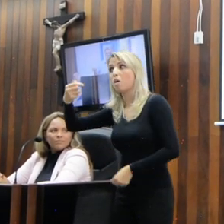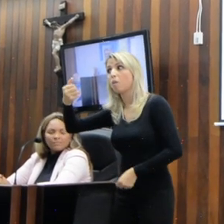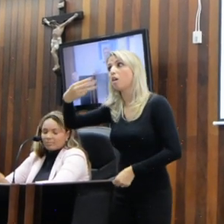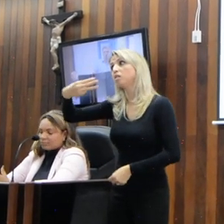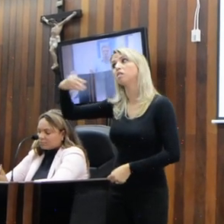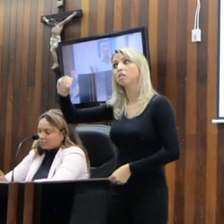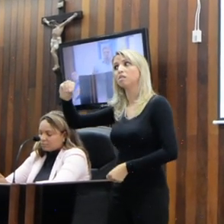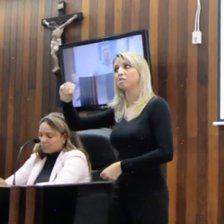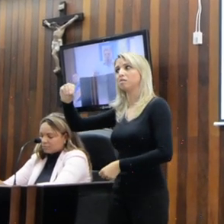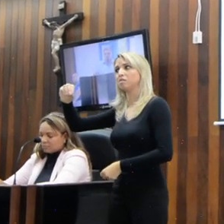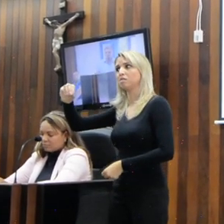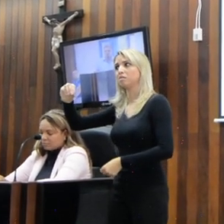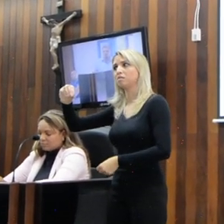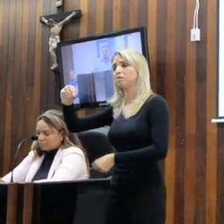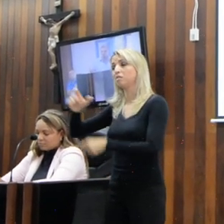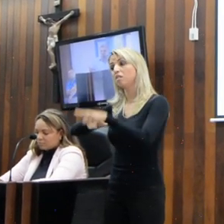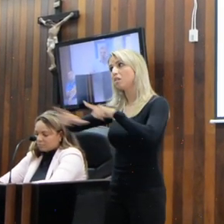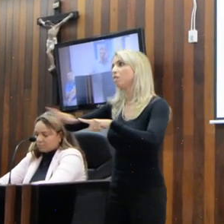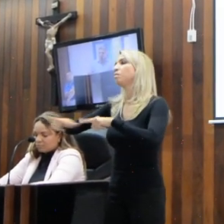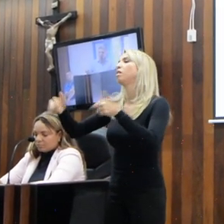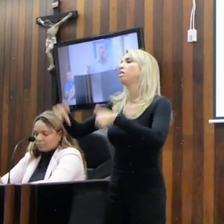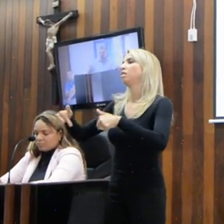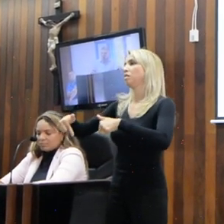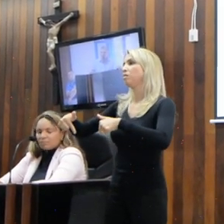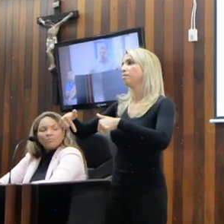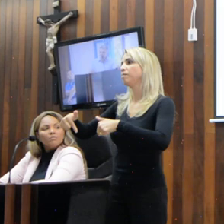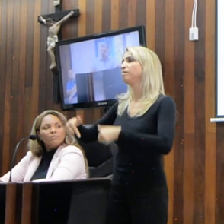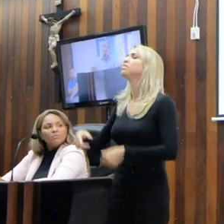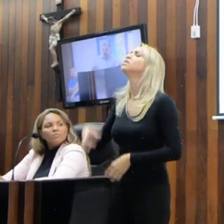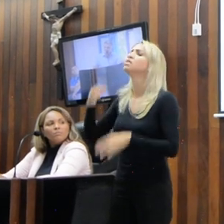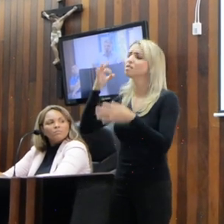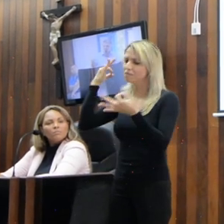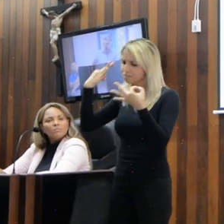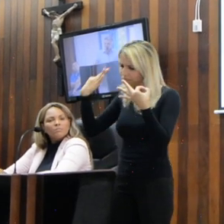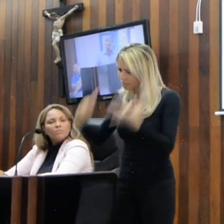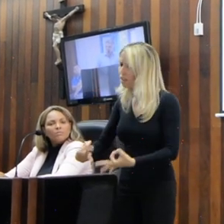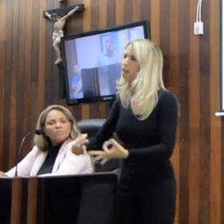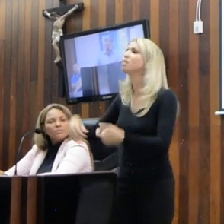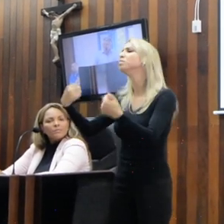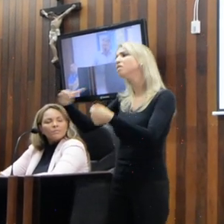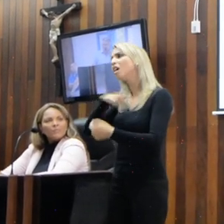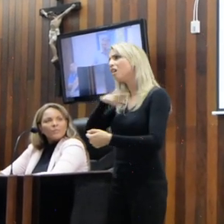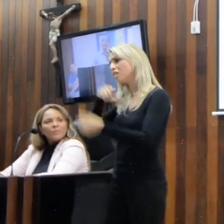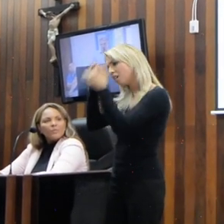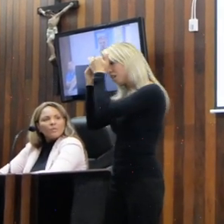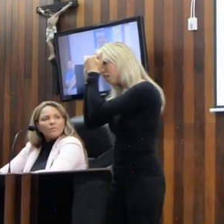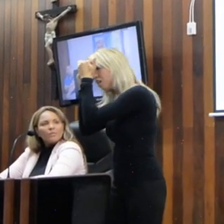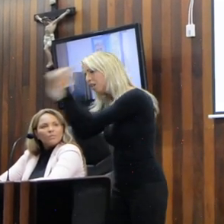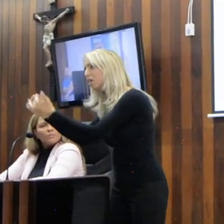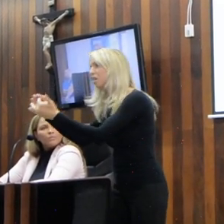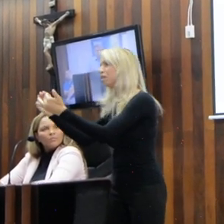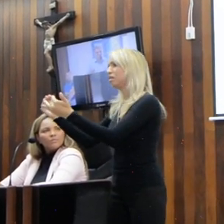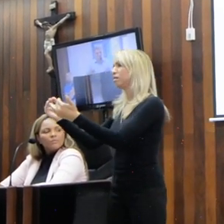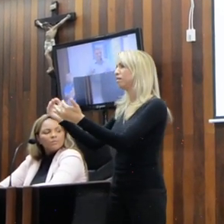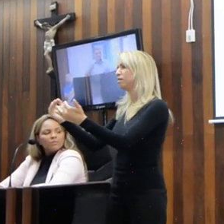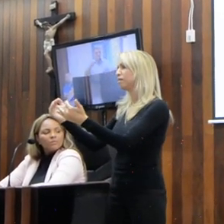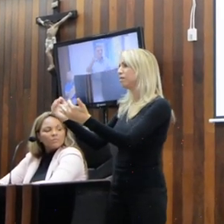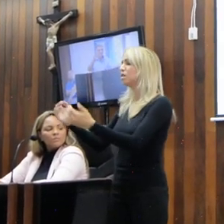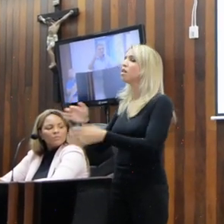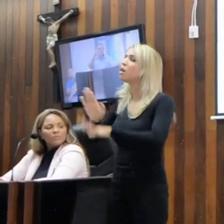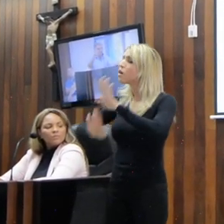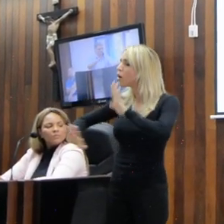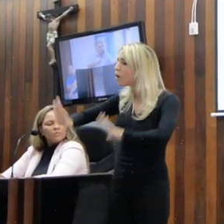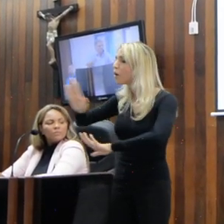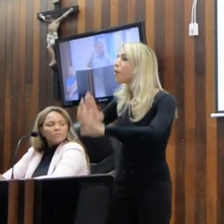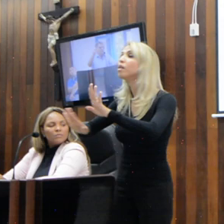Vários funcionários de 30 anos. Eles realmente têm que ser valorizados. Eles cuidam. E